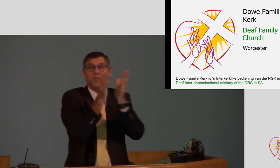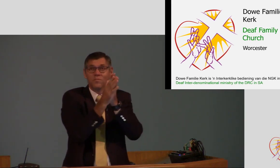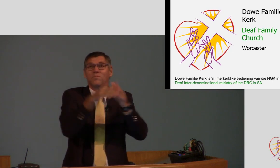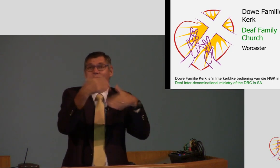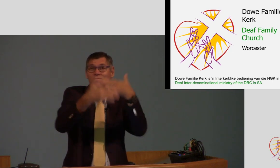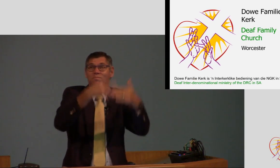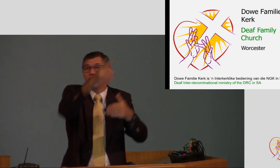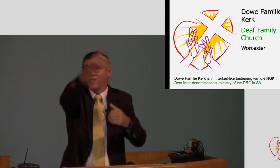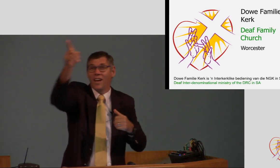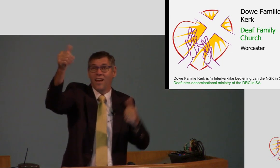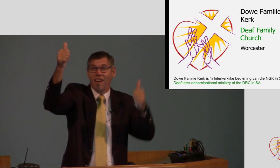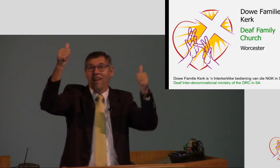Vir julle.